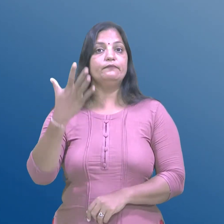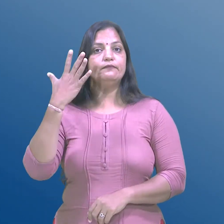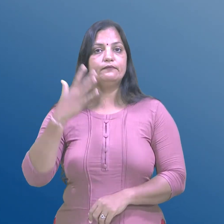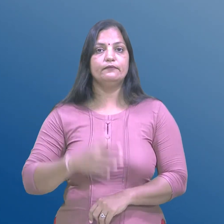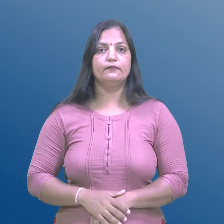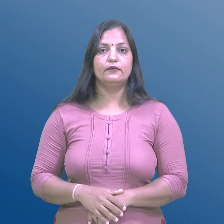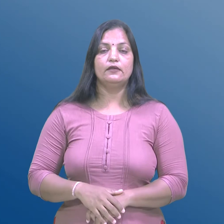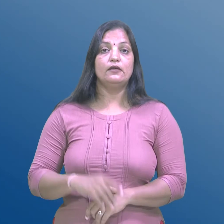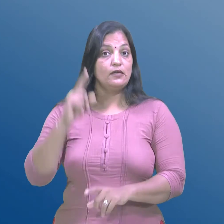મનોવૈજ્ઞાનિક,